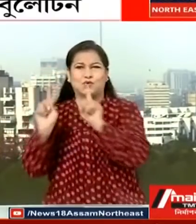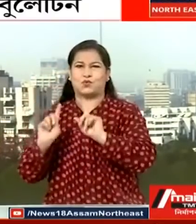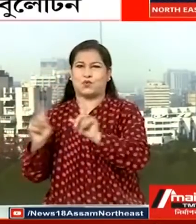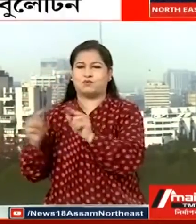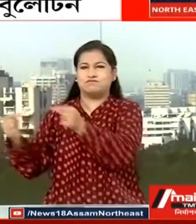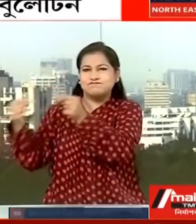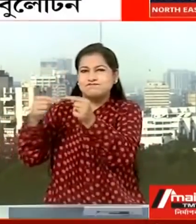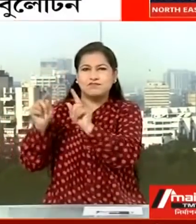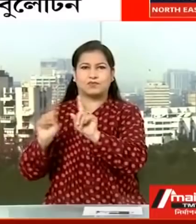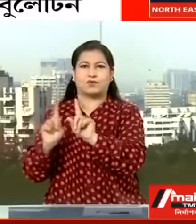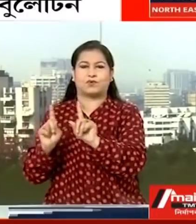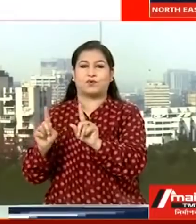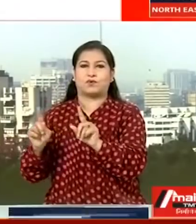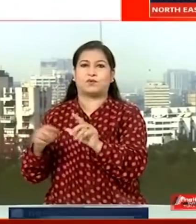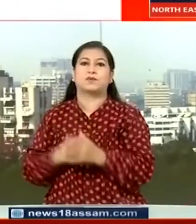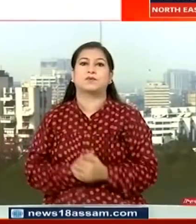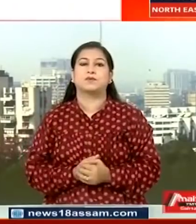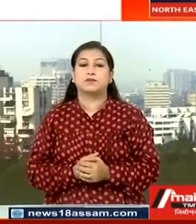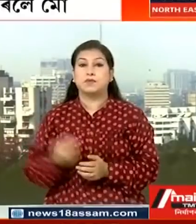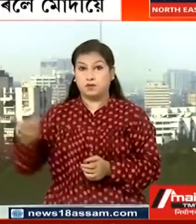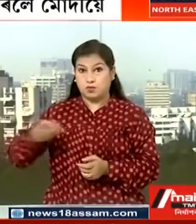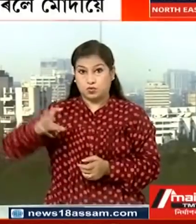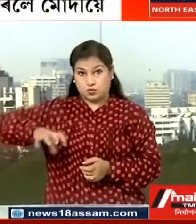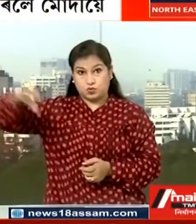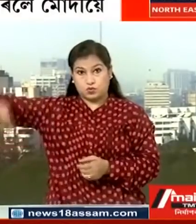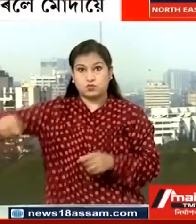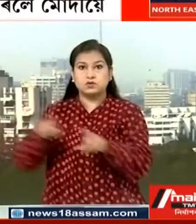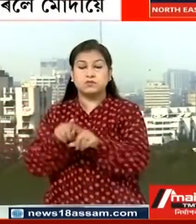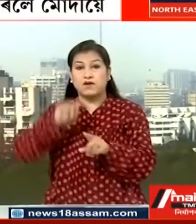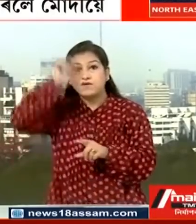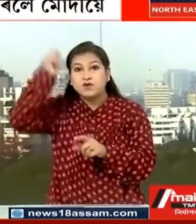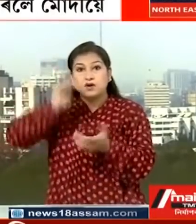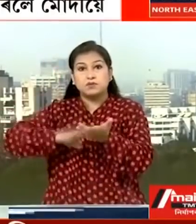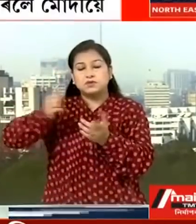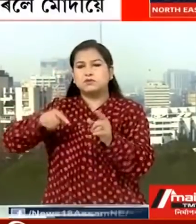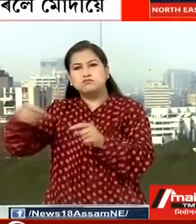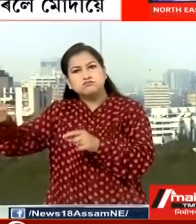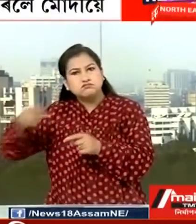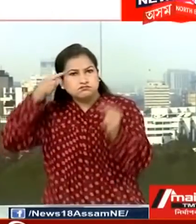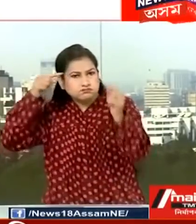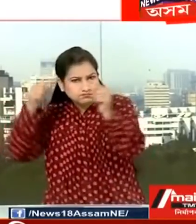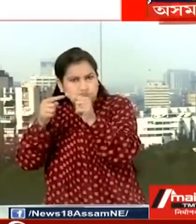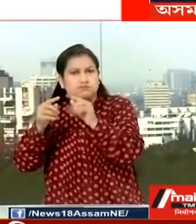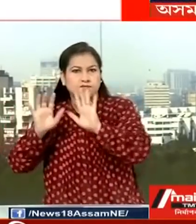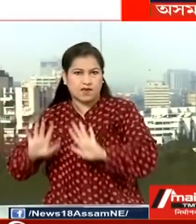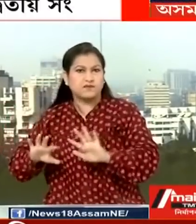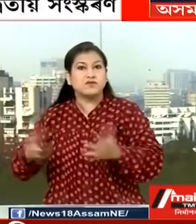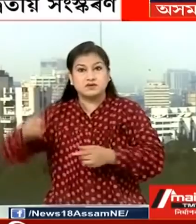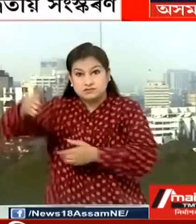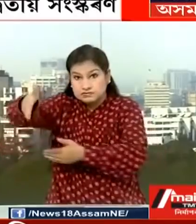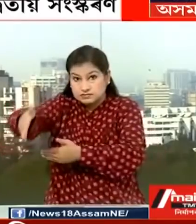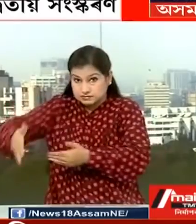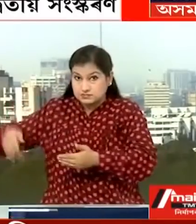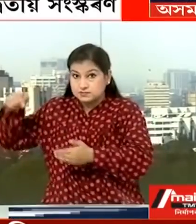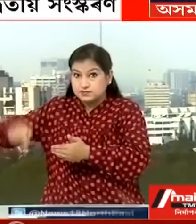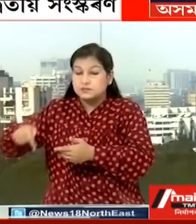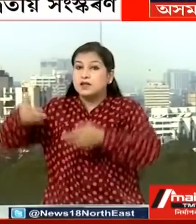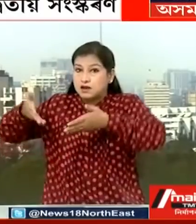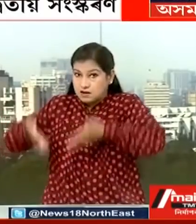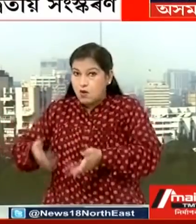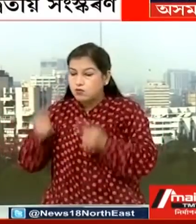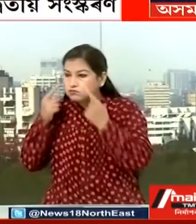नहीं बनने देना चाहिए। दोनों देश विदेश मंत्रियों ने इस बात पर सहमति जताई कि सीमा क्षेत्र में